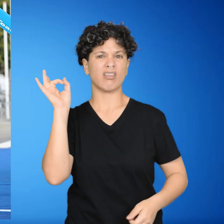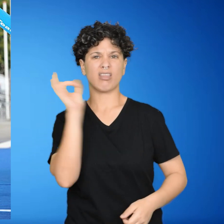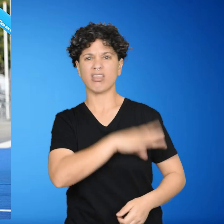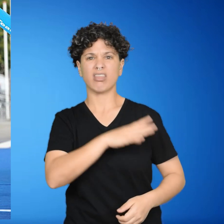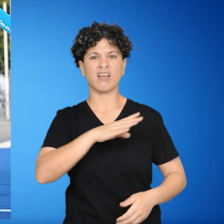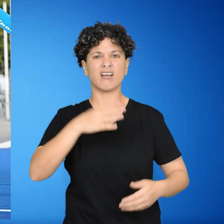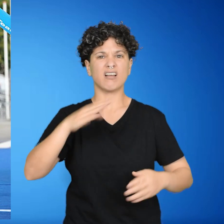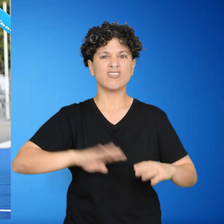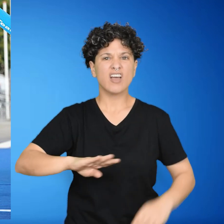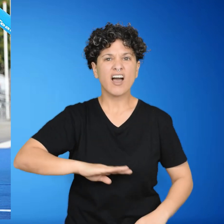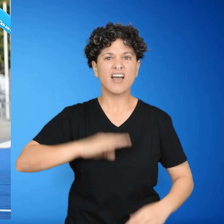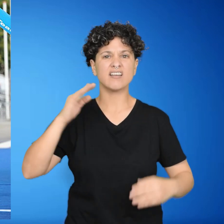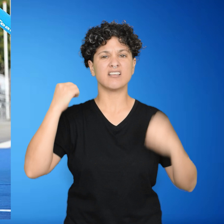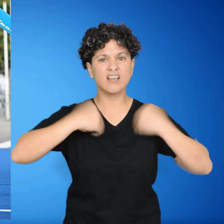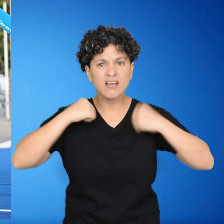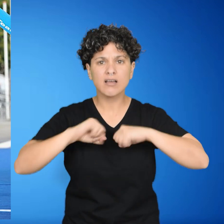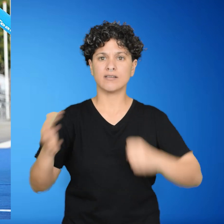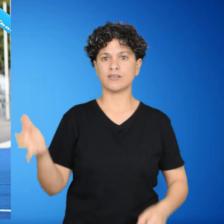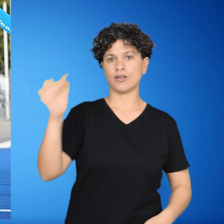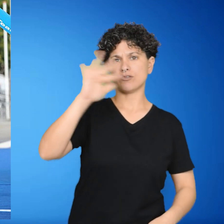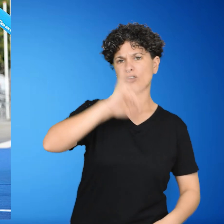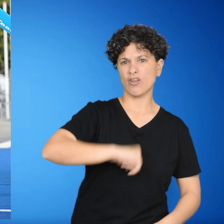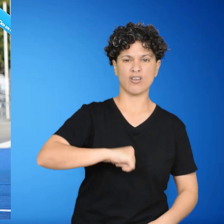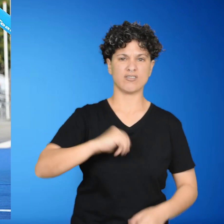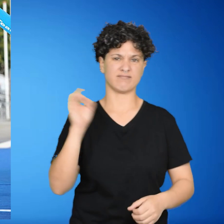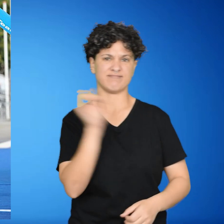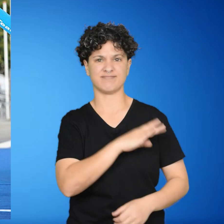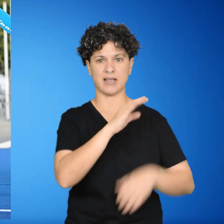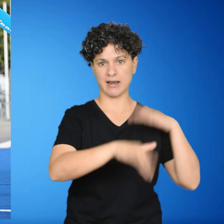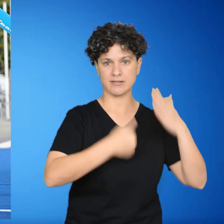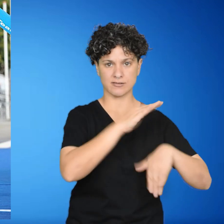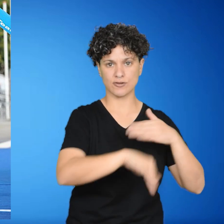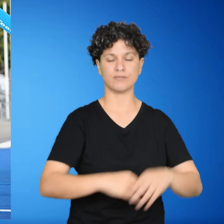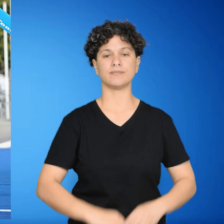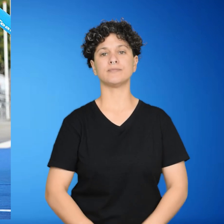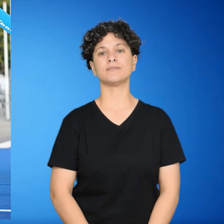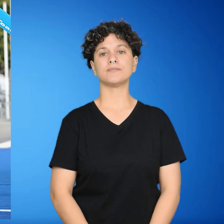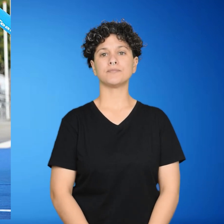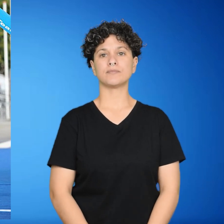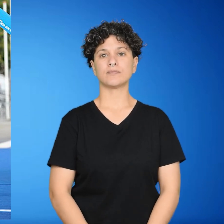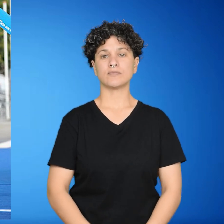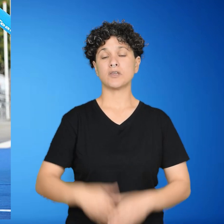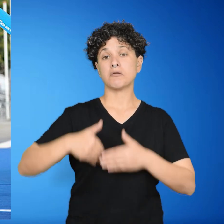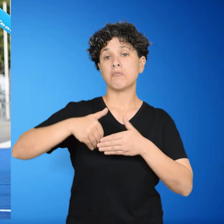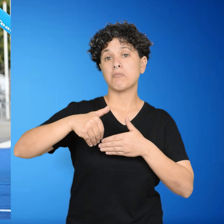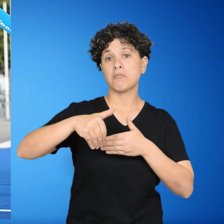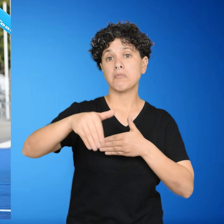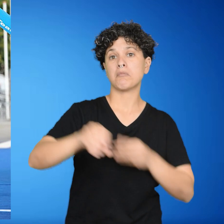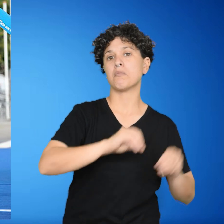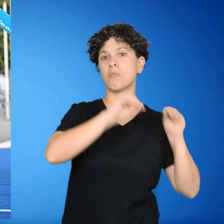sentía deseo de todos los días y decide abandonar la natación con el paso del tiempo se